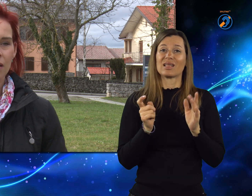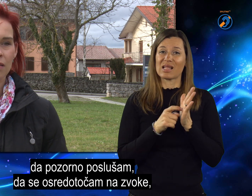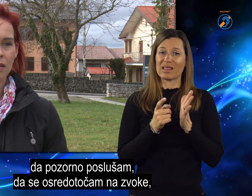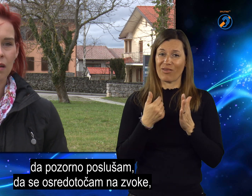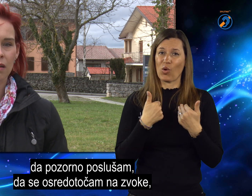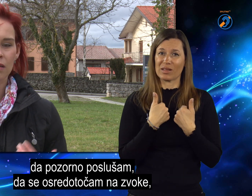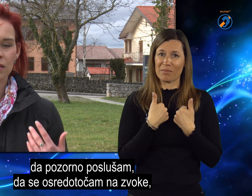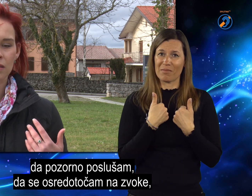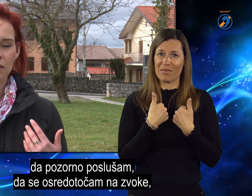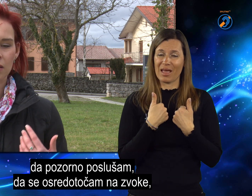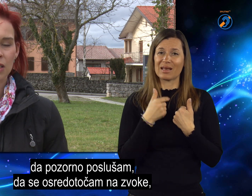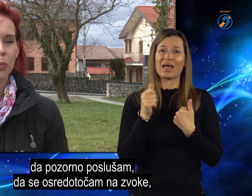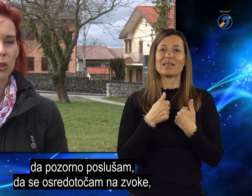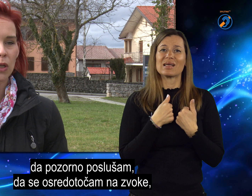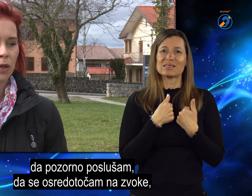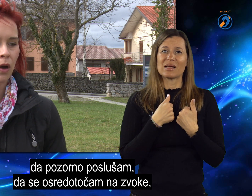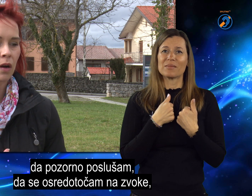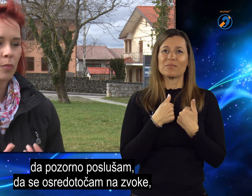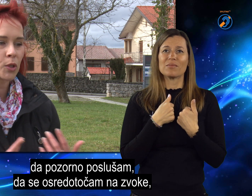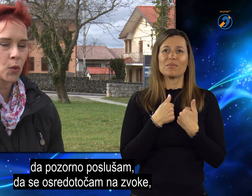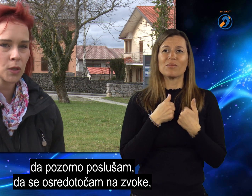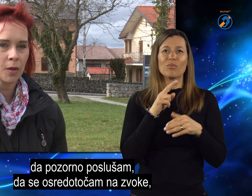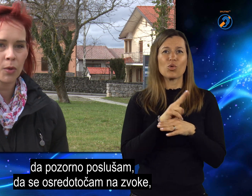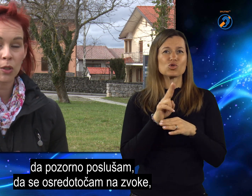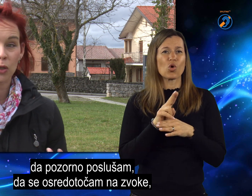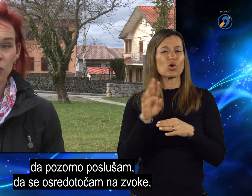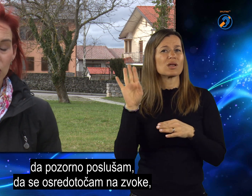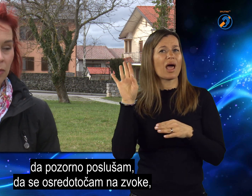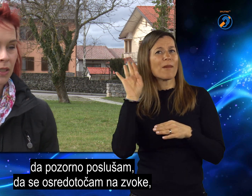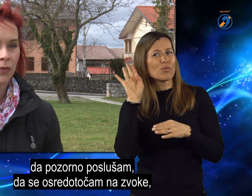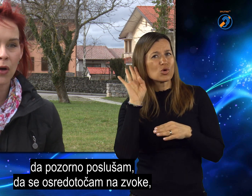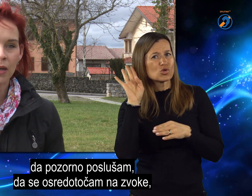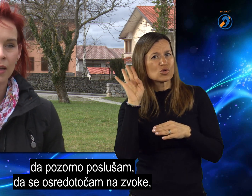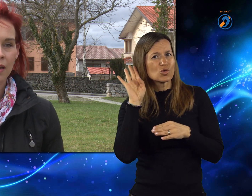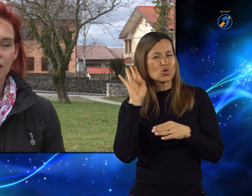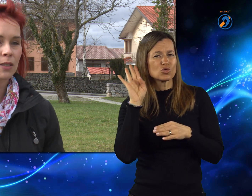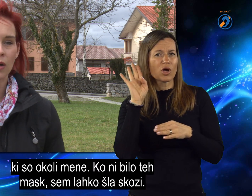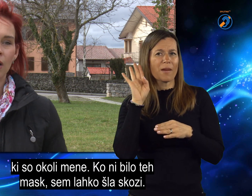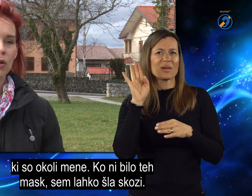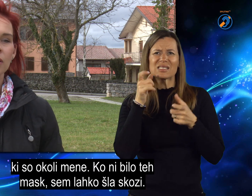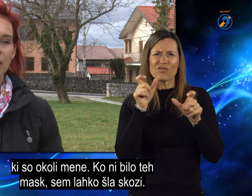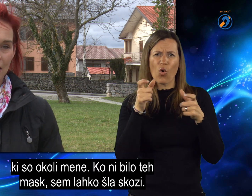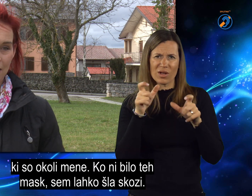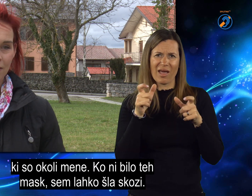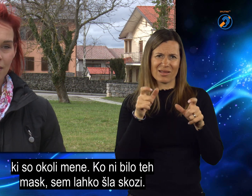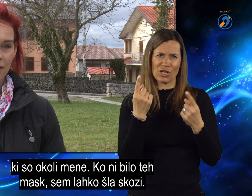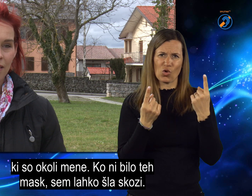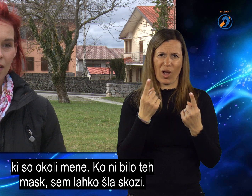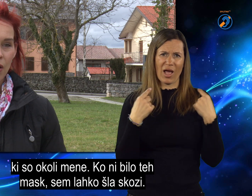mene, da se pozorno poslušam, osredotočam na svake, ki se dogaja okoli